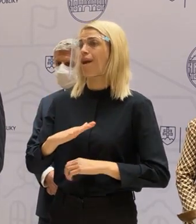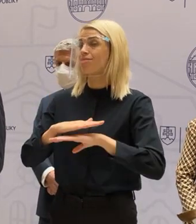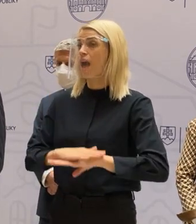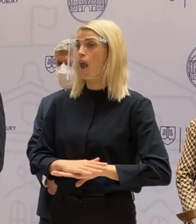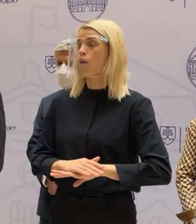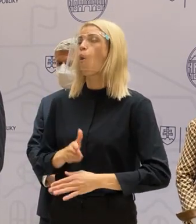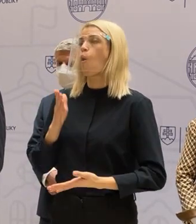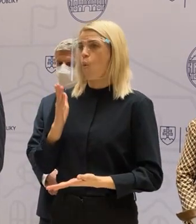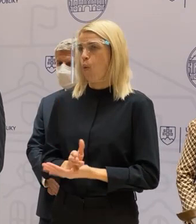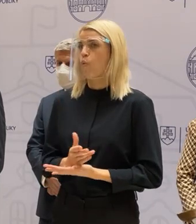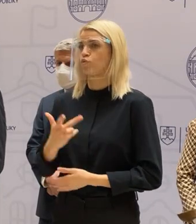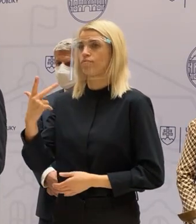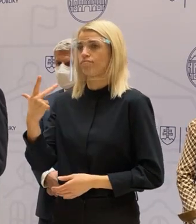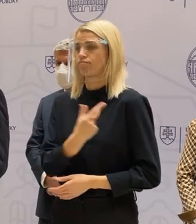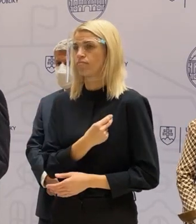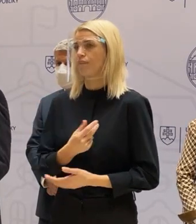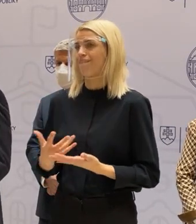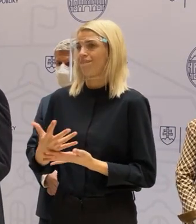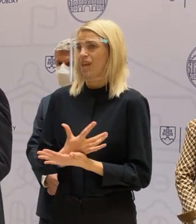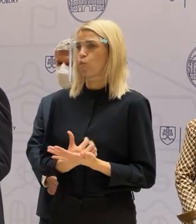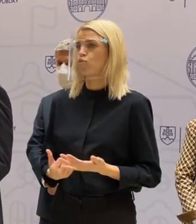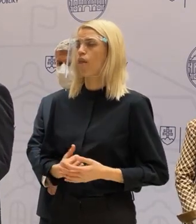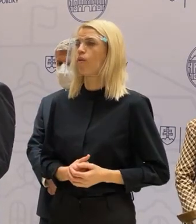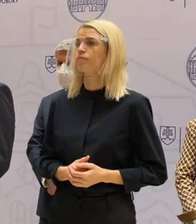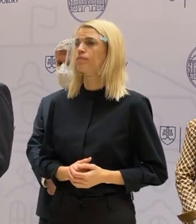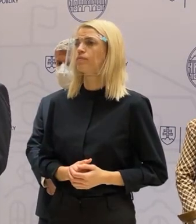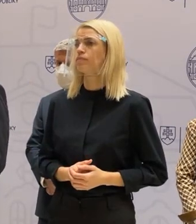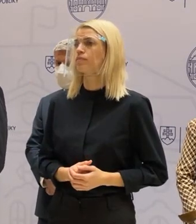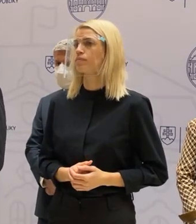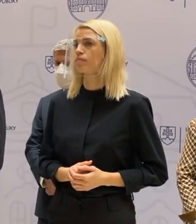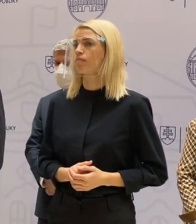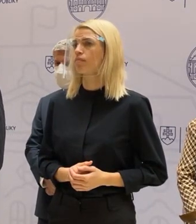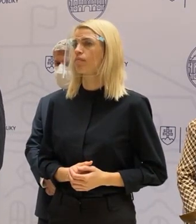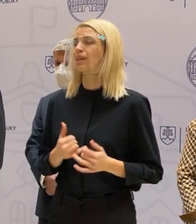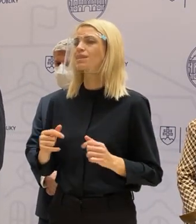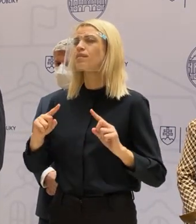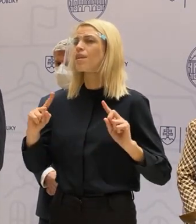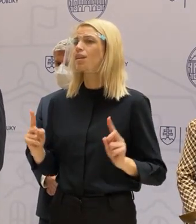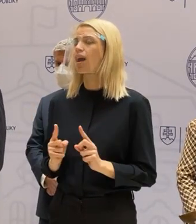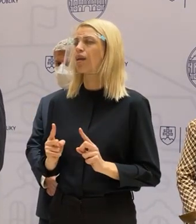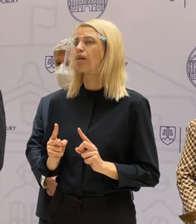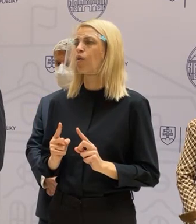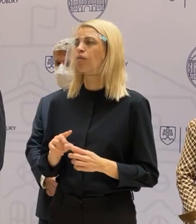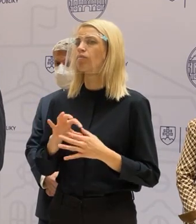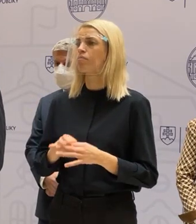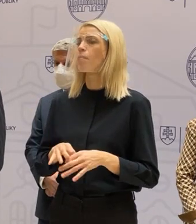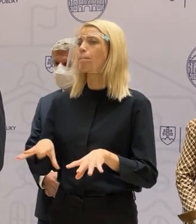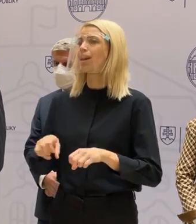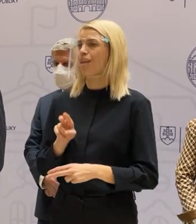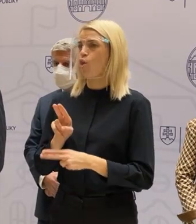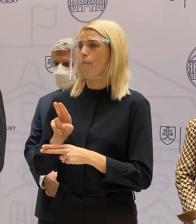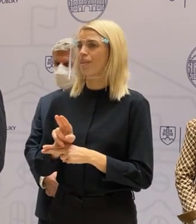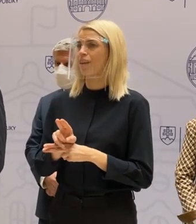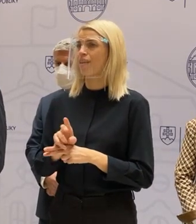ju už aj tento nárok využilo. V krátkosti ku prijatým opatreniam,